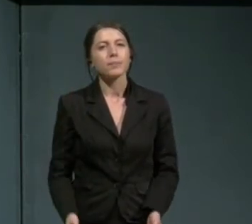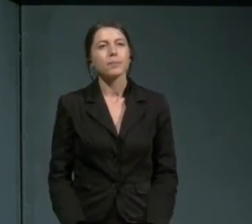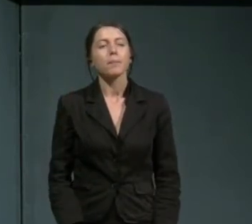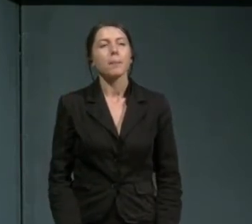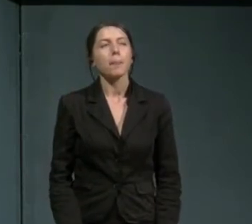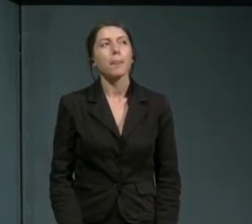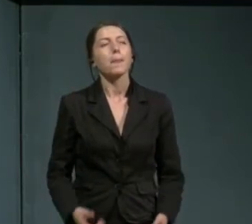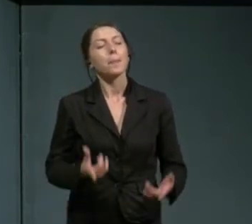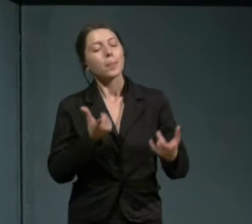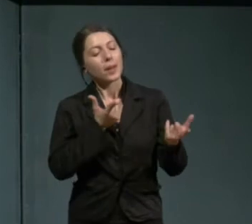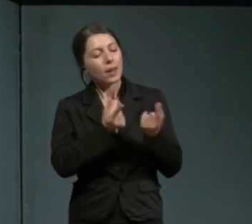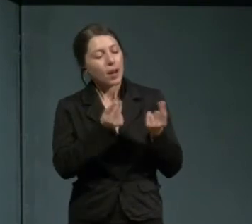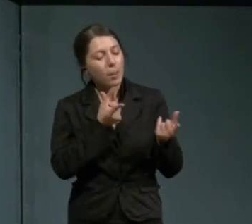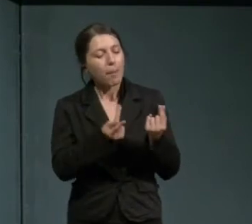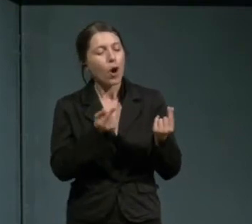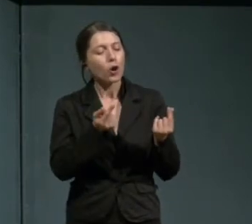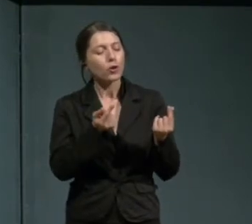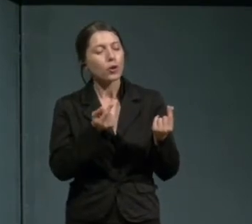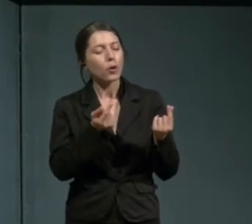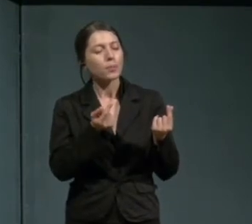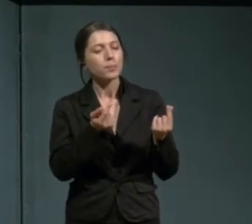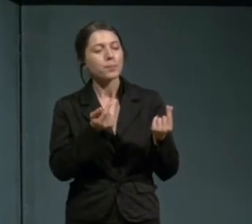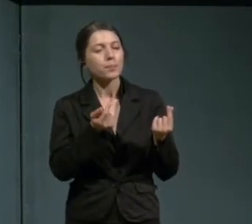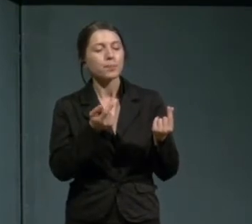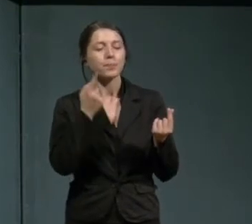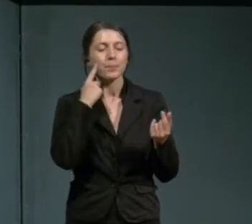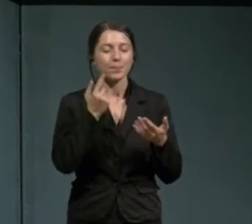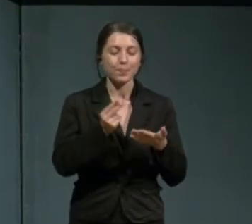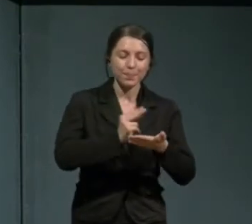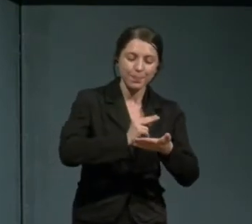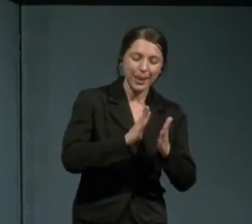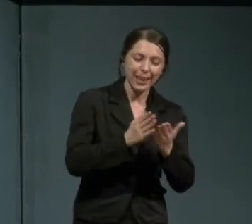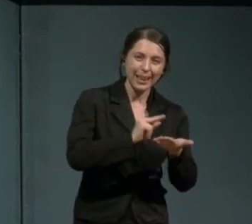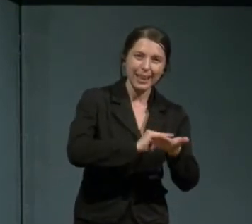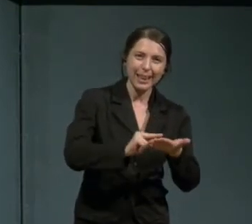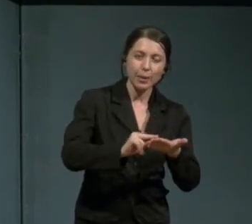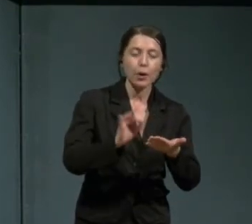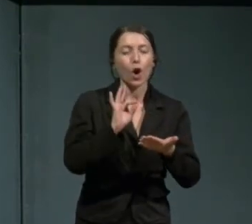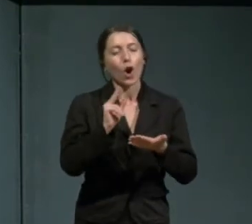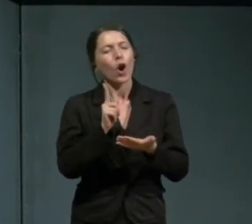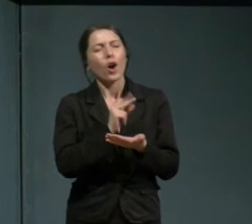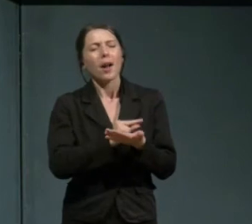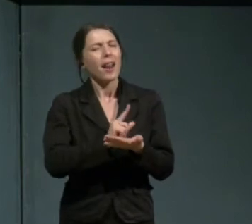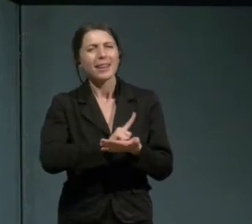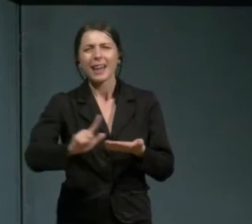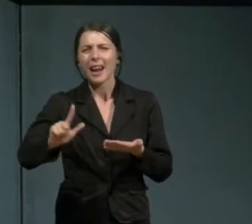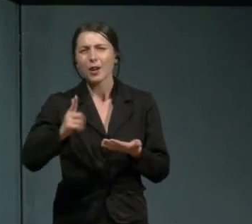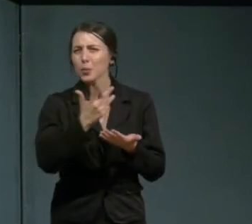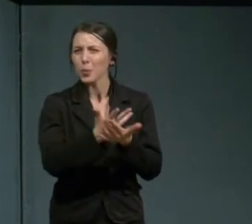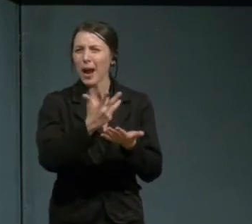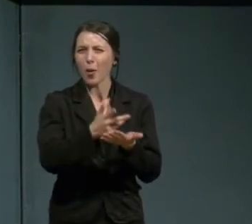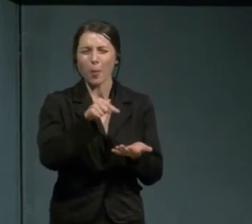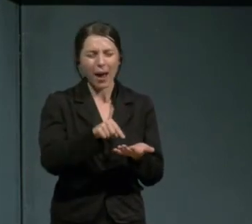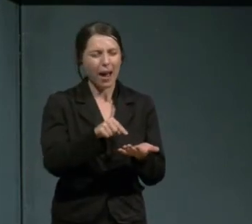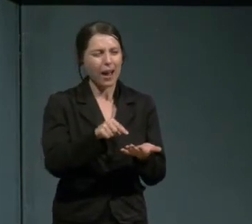che il rapporto fa fatto di scrivere dei libri o la letteratura romanzesca